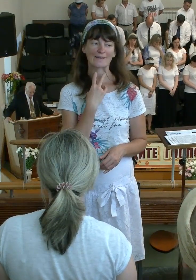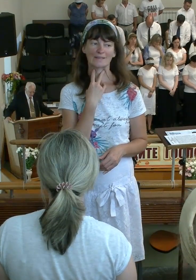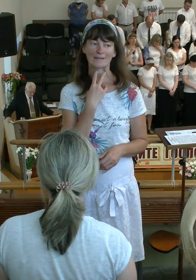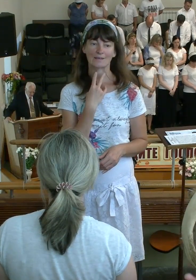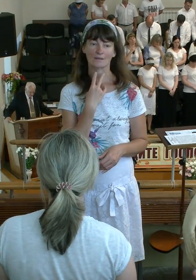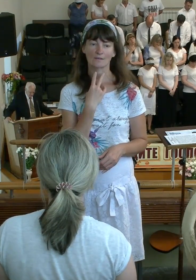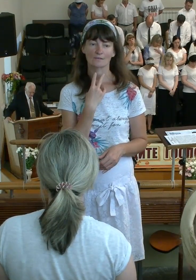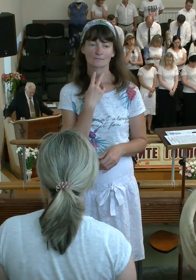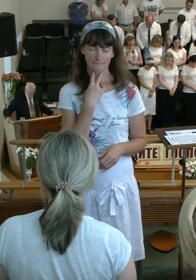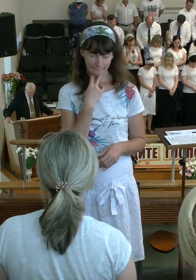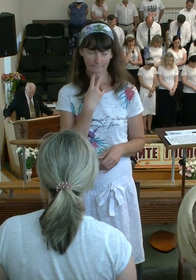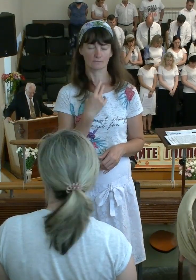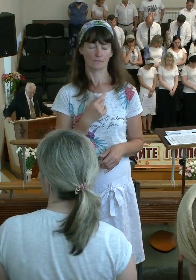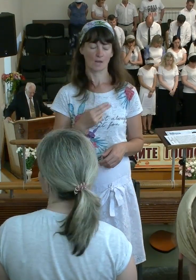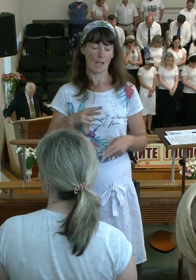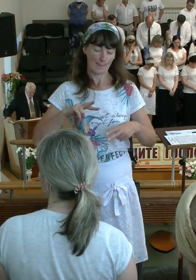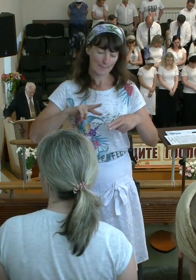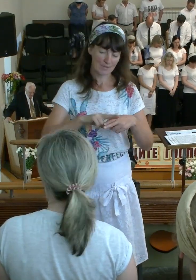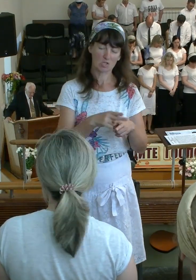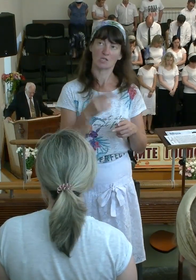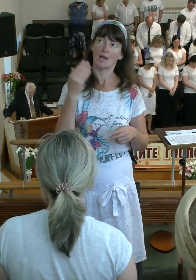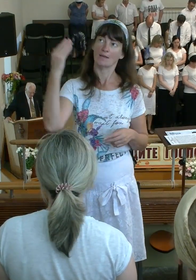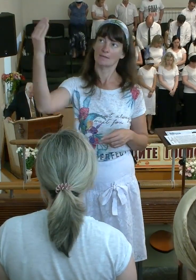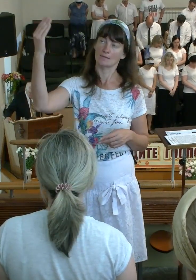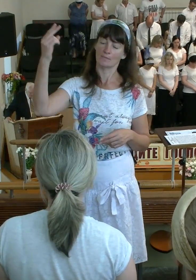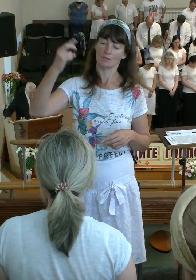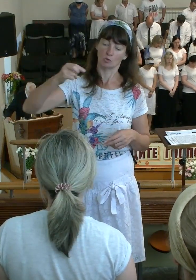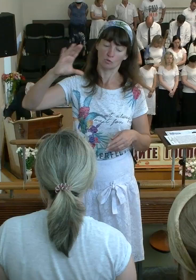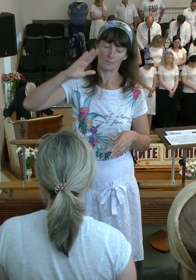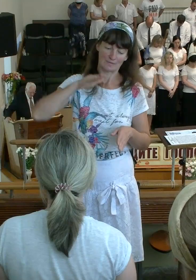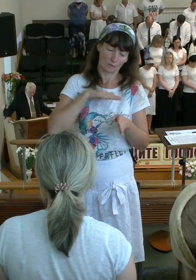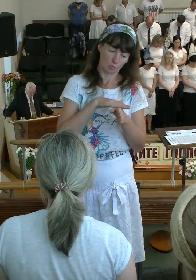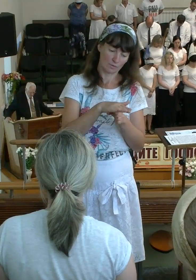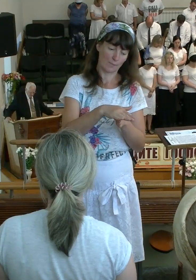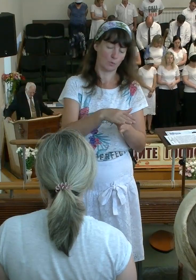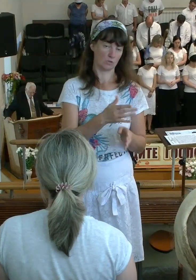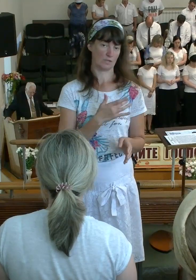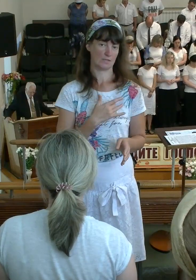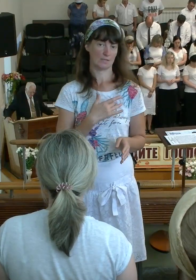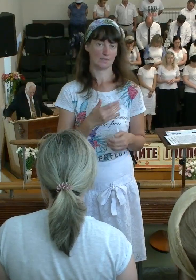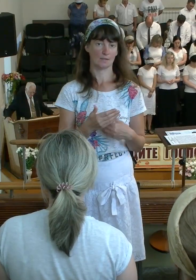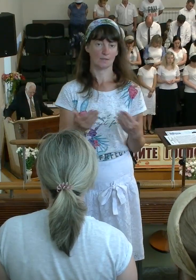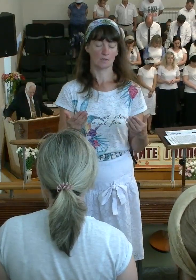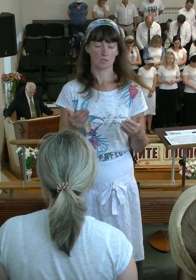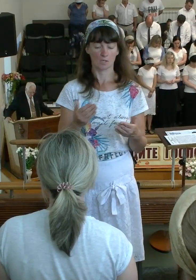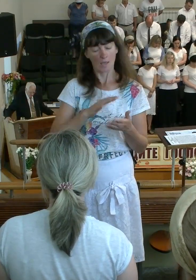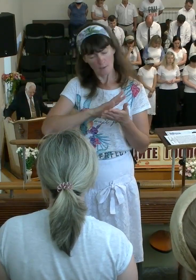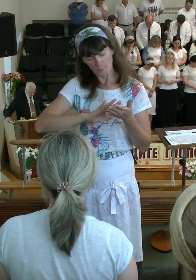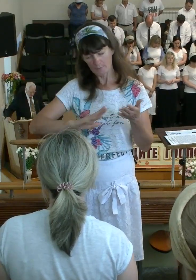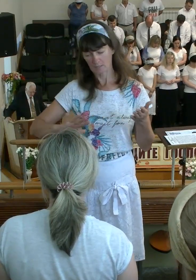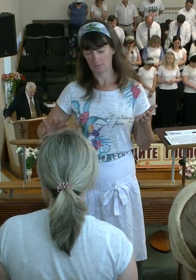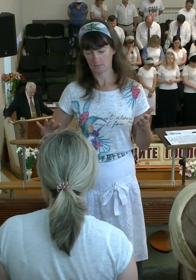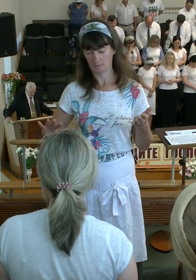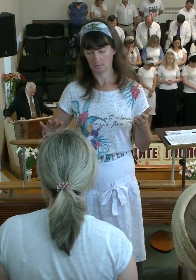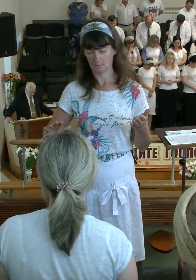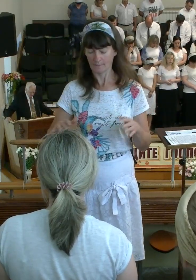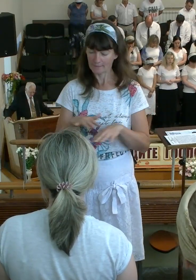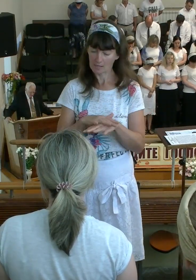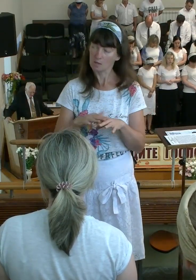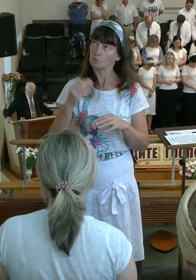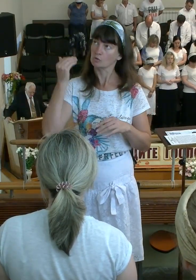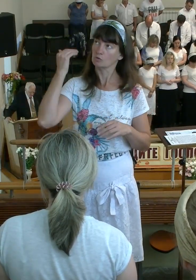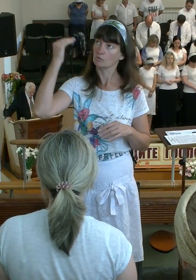поперек дороги. Святому Духу в наши сердца. Прости, прости народ